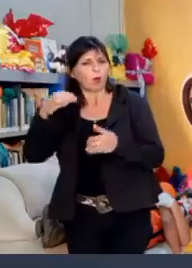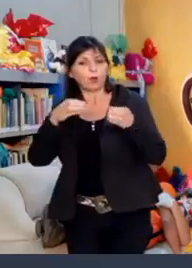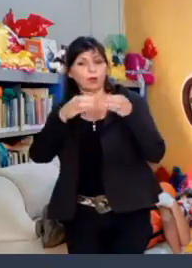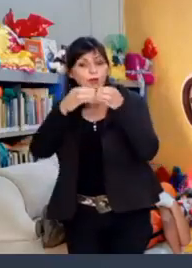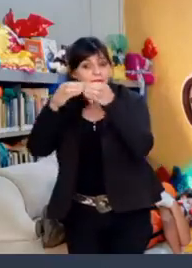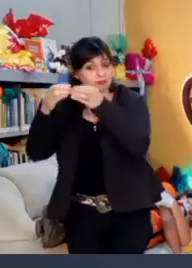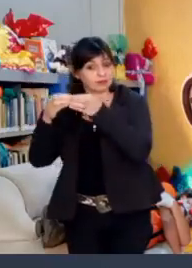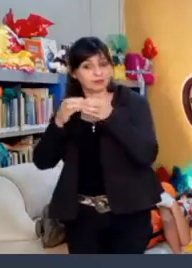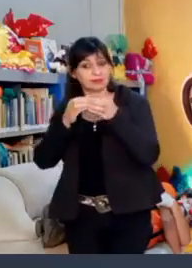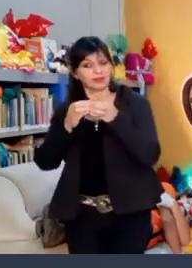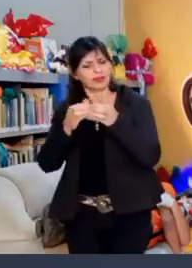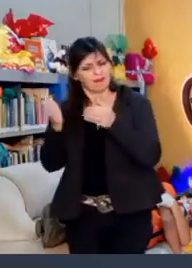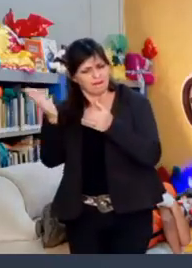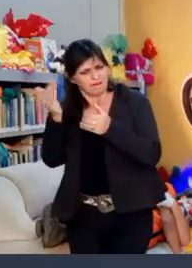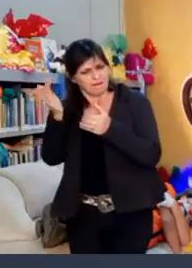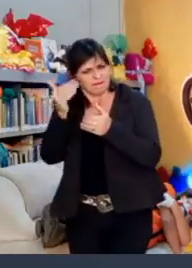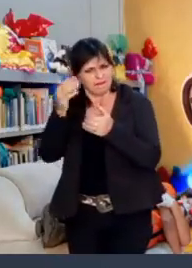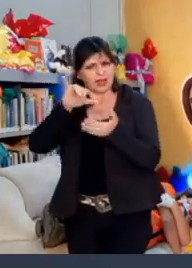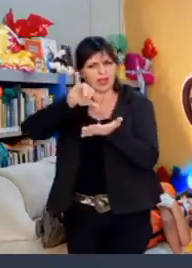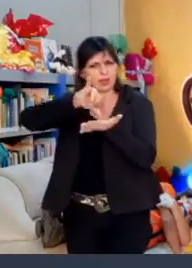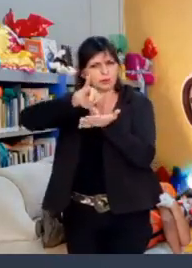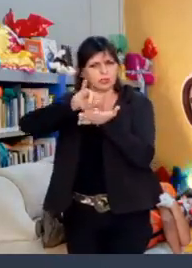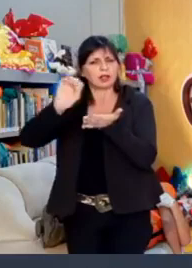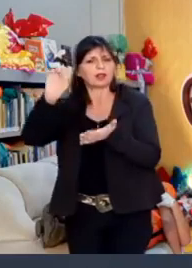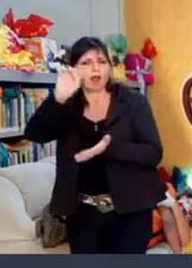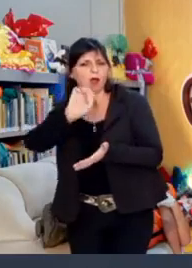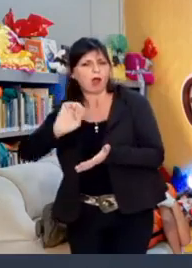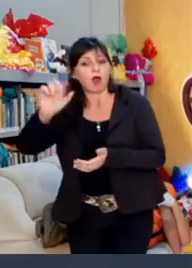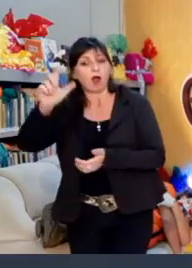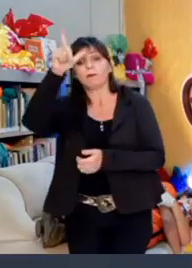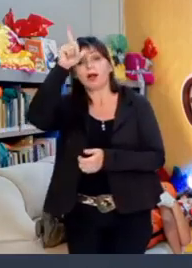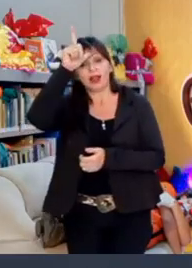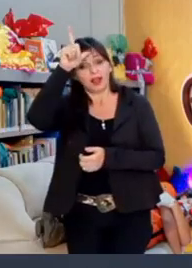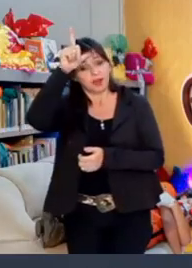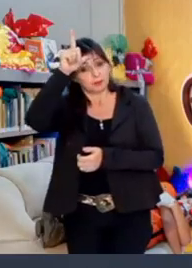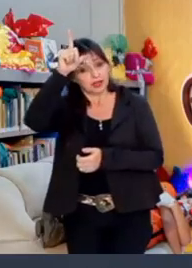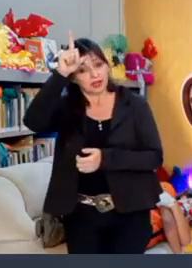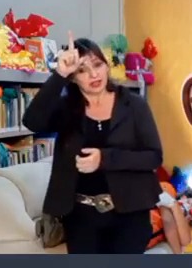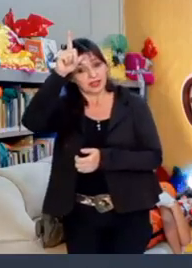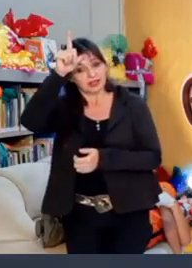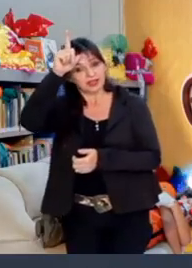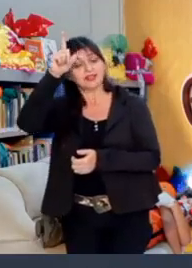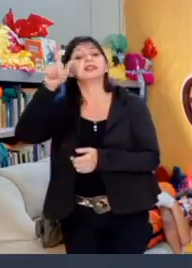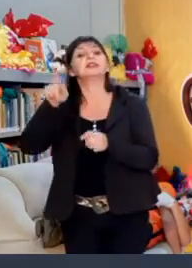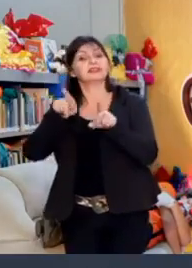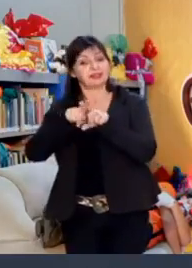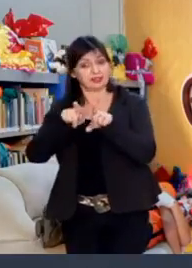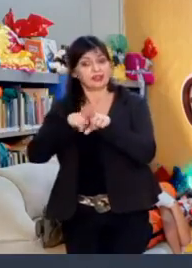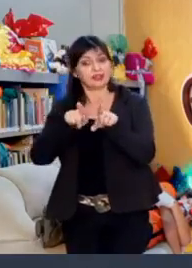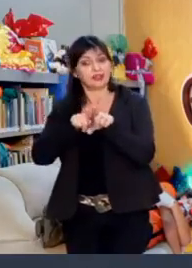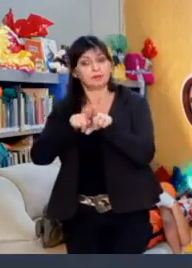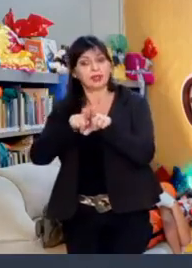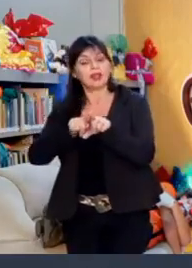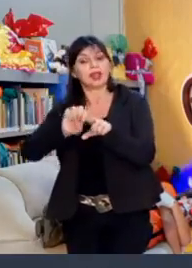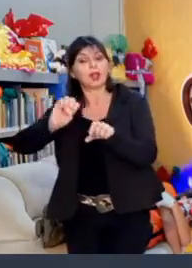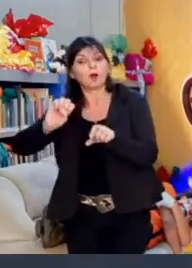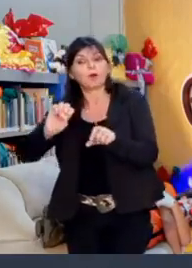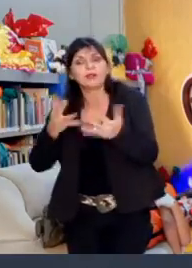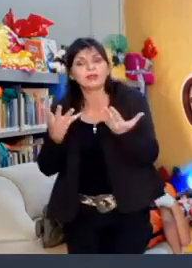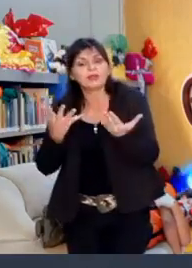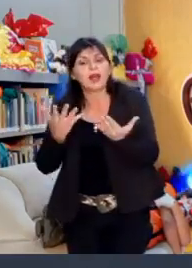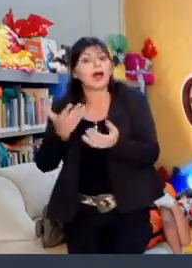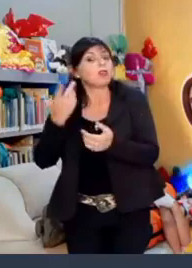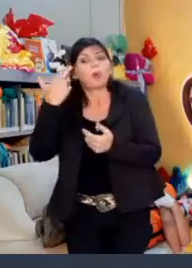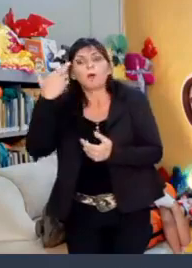iugoslavos, daí vem um pouquinho mais para o centro da Europa com alemães, e acabou se tornando uma